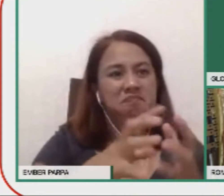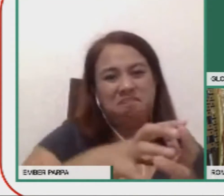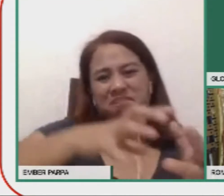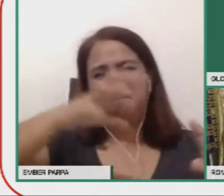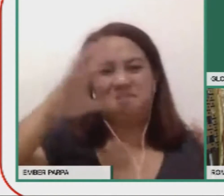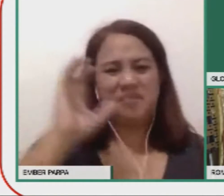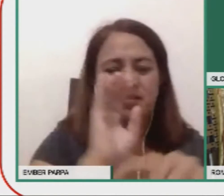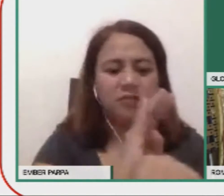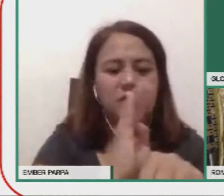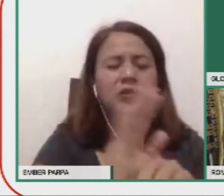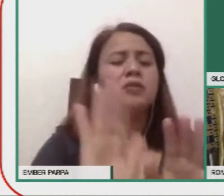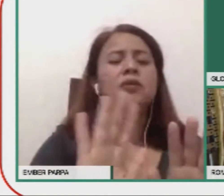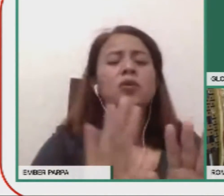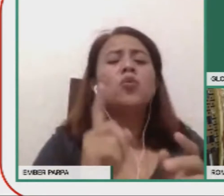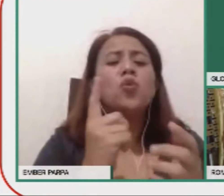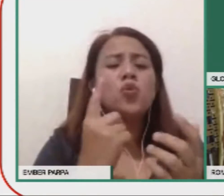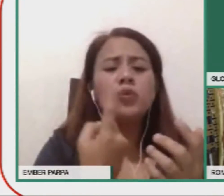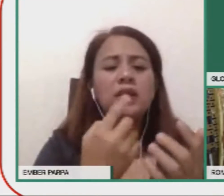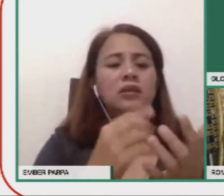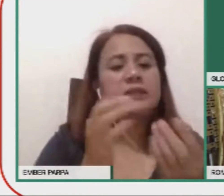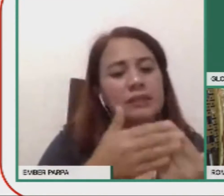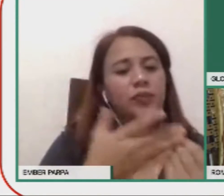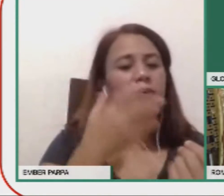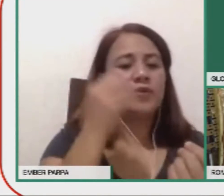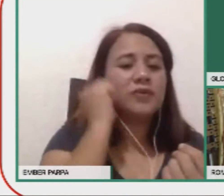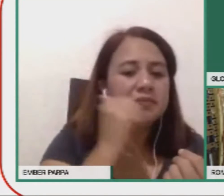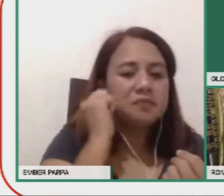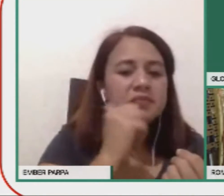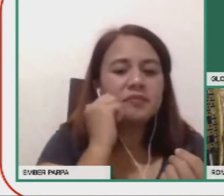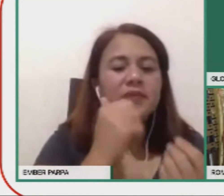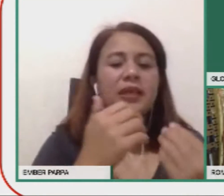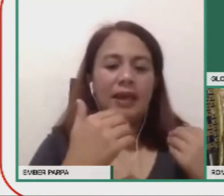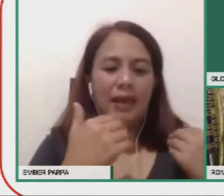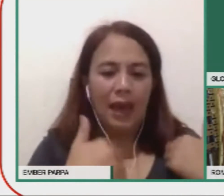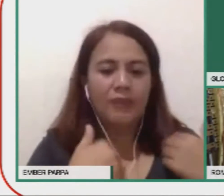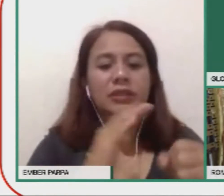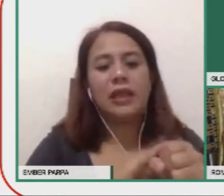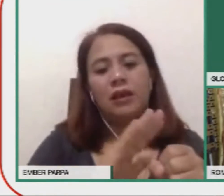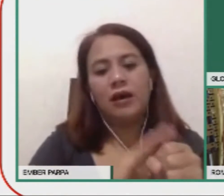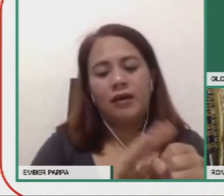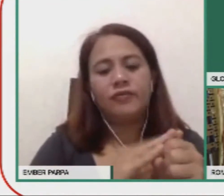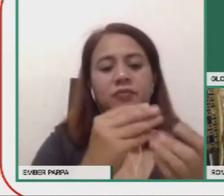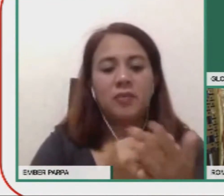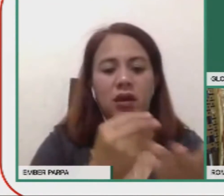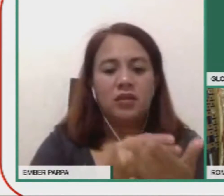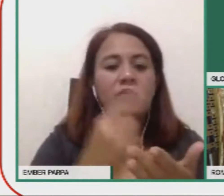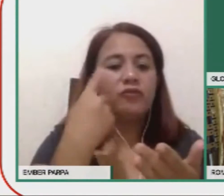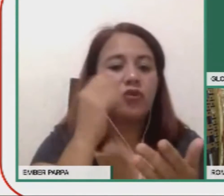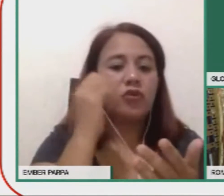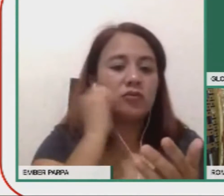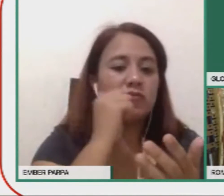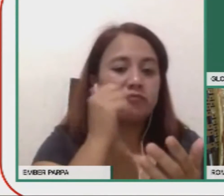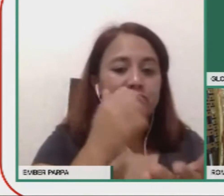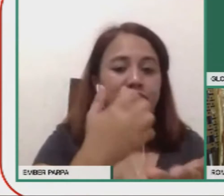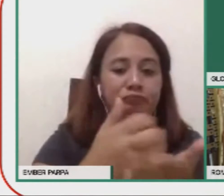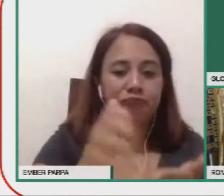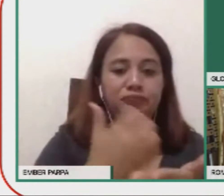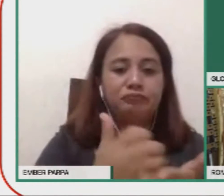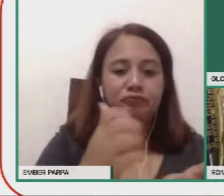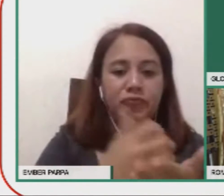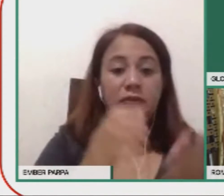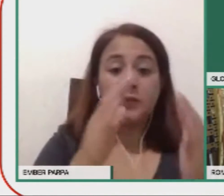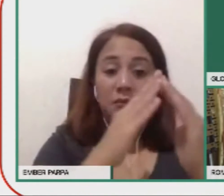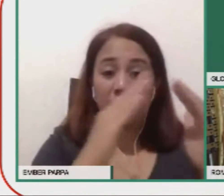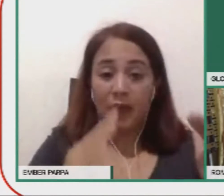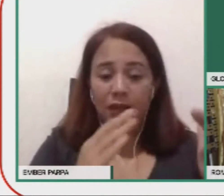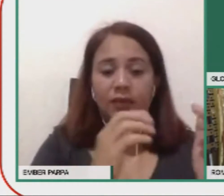na kumikita kami na makakasapat man lang sa pang-araw-araw na gastusin sa bahay, lalo na sa mga